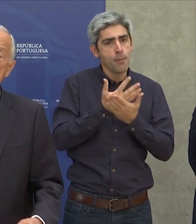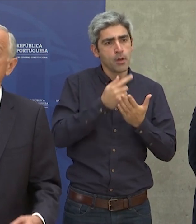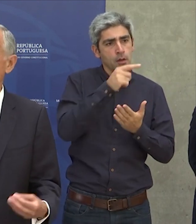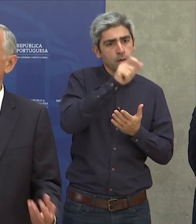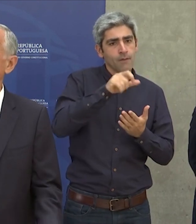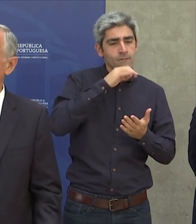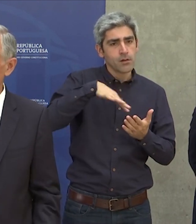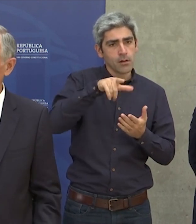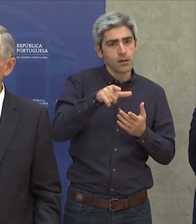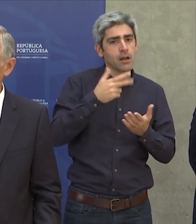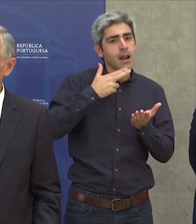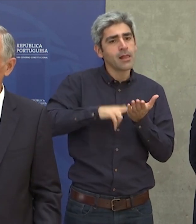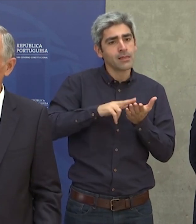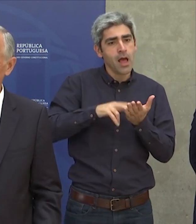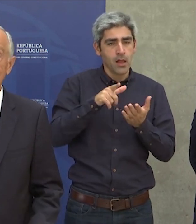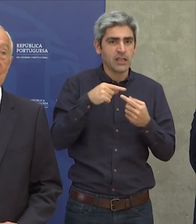são uma realidade estrutural